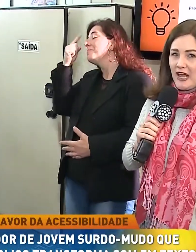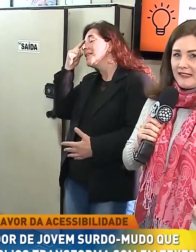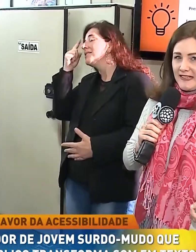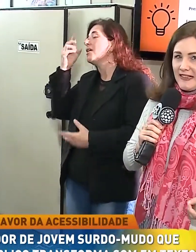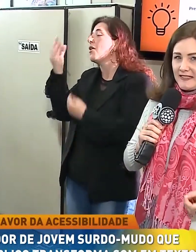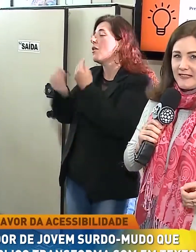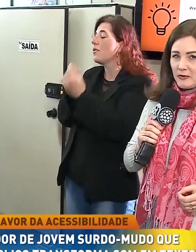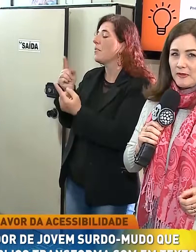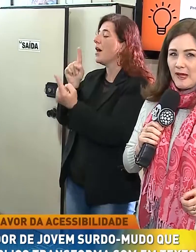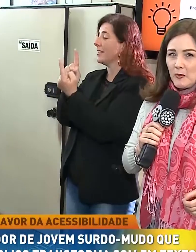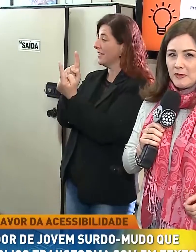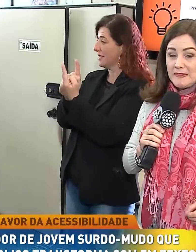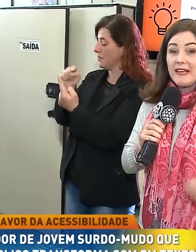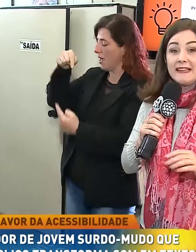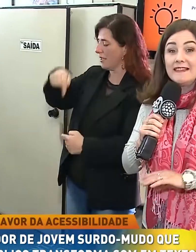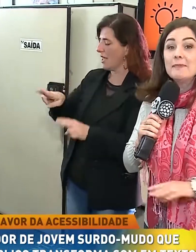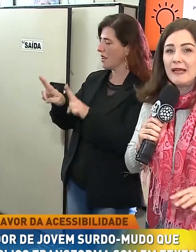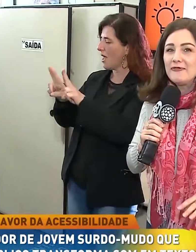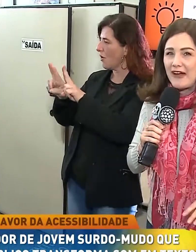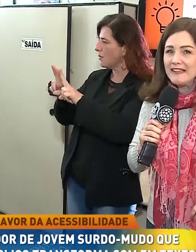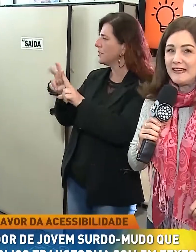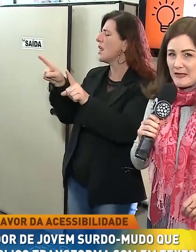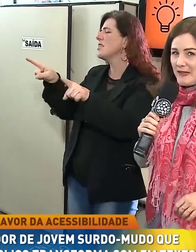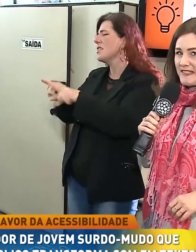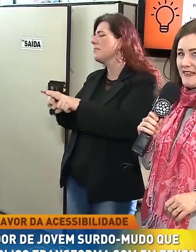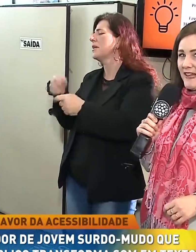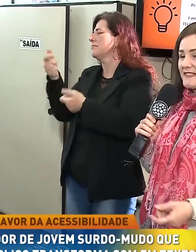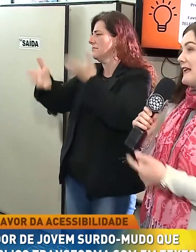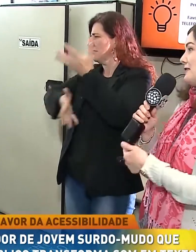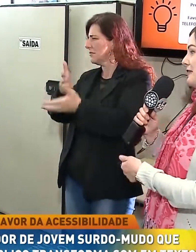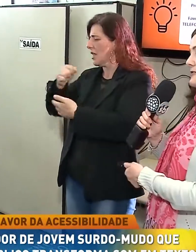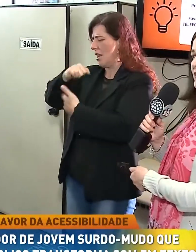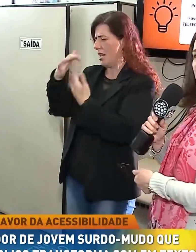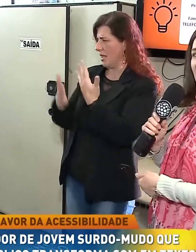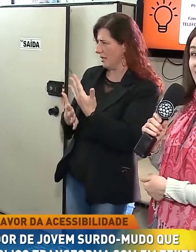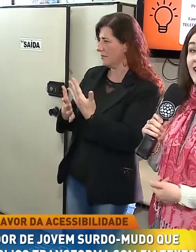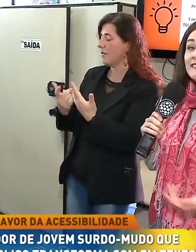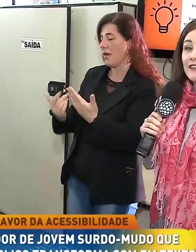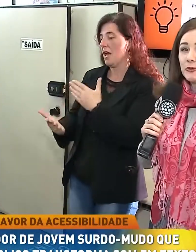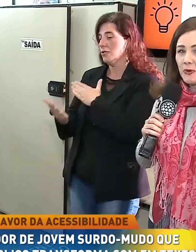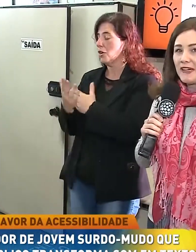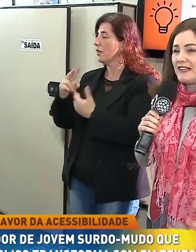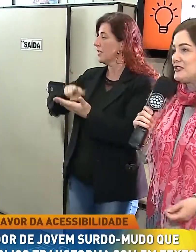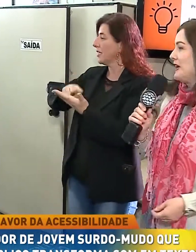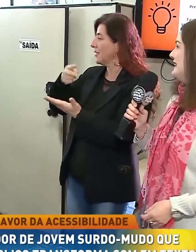aqui nesse setor da URBS que também fale a língua de sinais. Quem vai nos ajudar é a tradutora Lidiane.